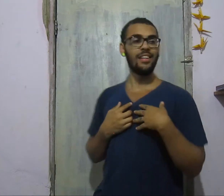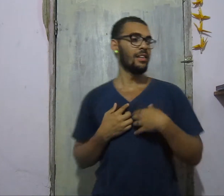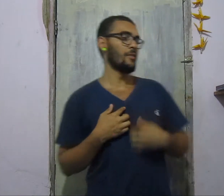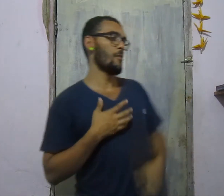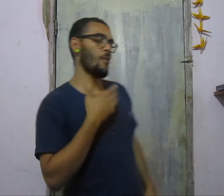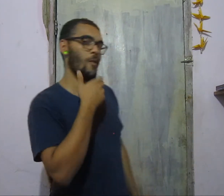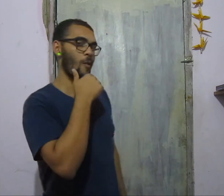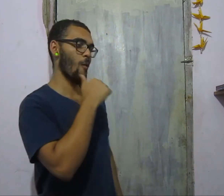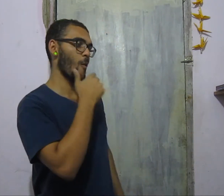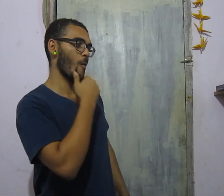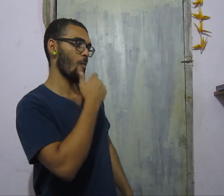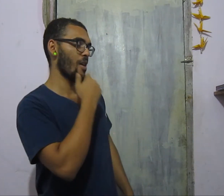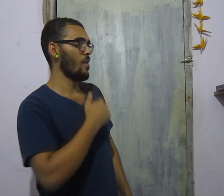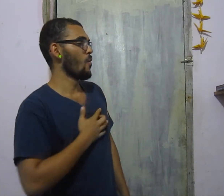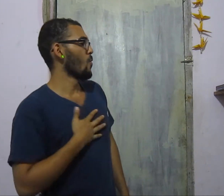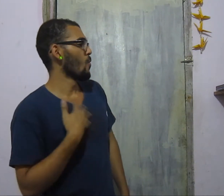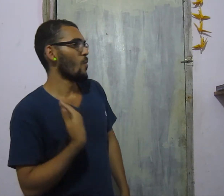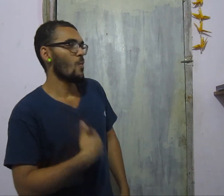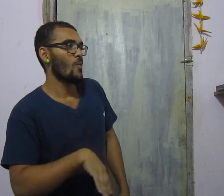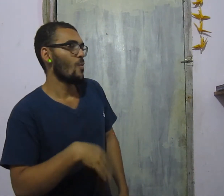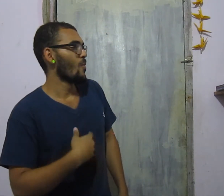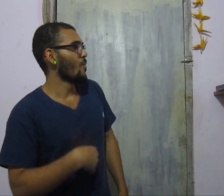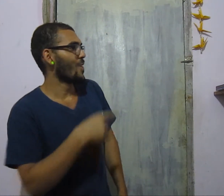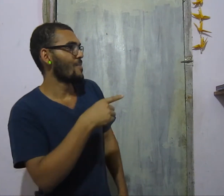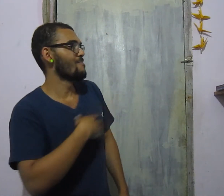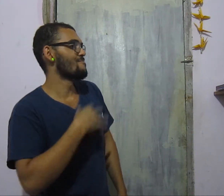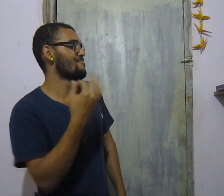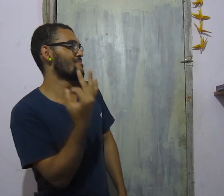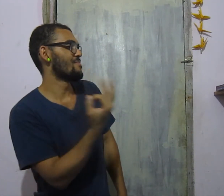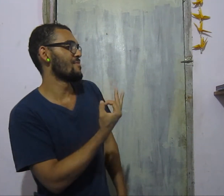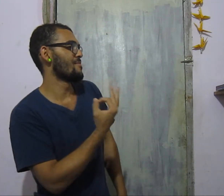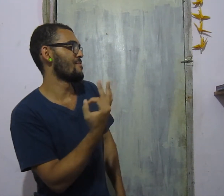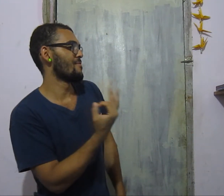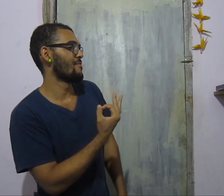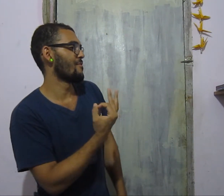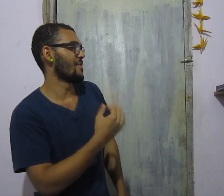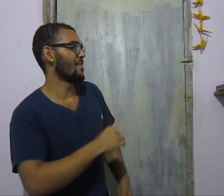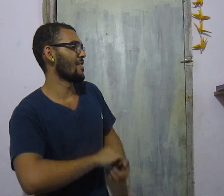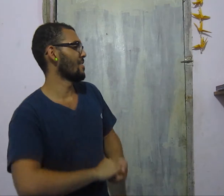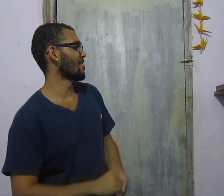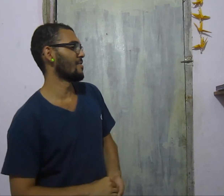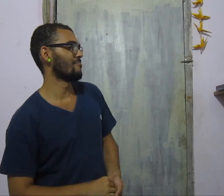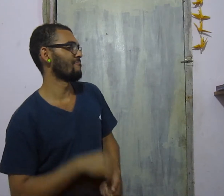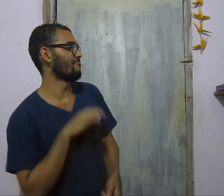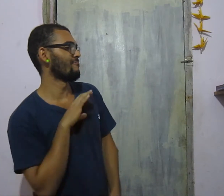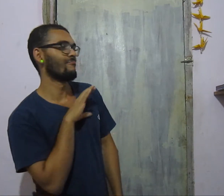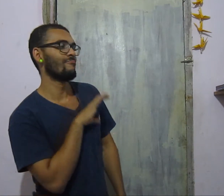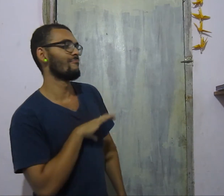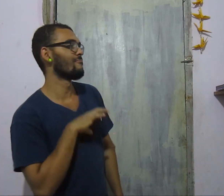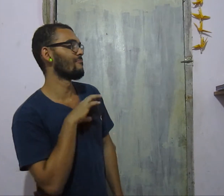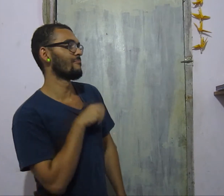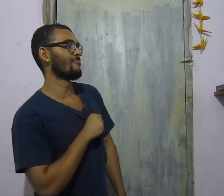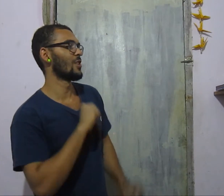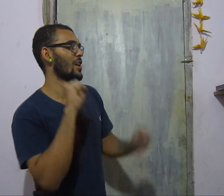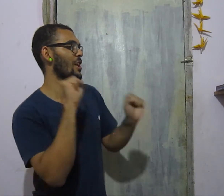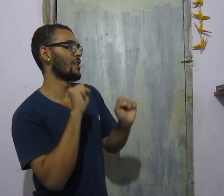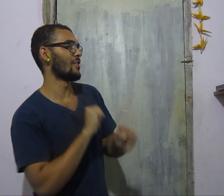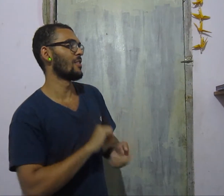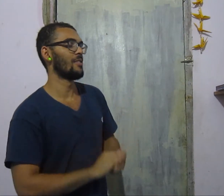perdidamente apaixonada. E ele pensava: essa é a mulher mais perfeita que eu já encontrei em toda a minha vida. Eu